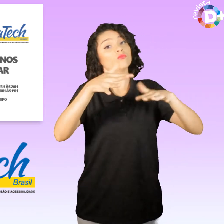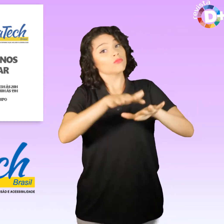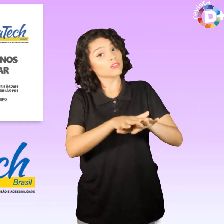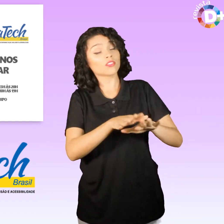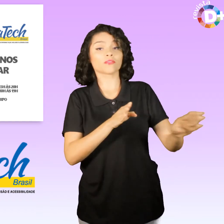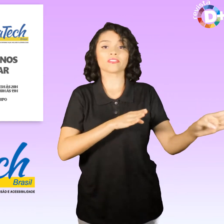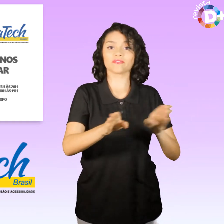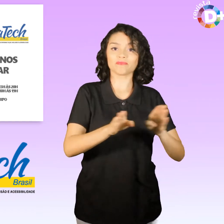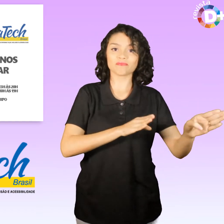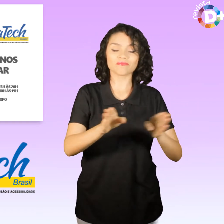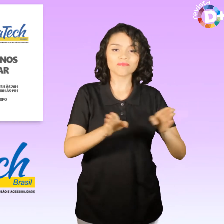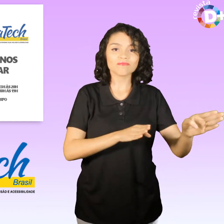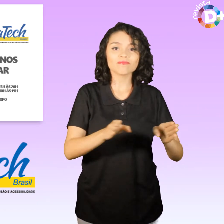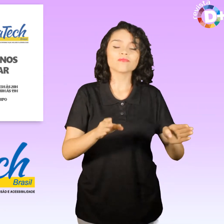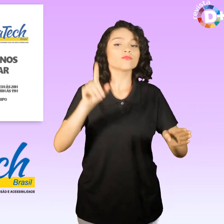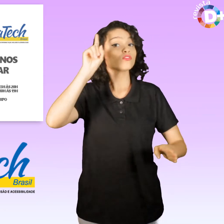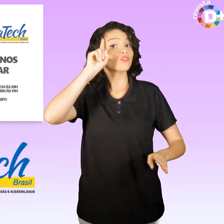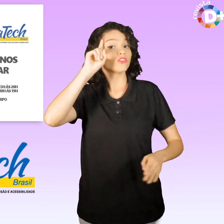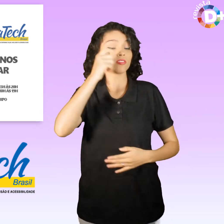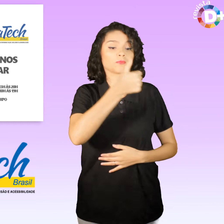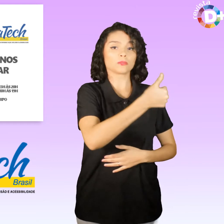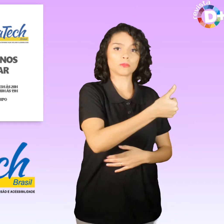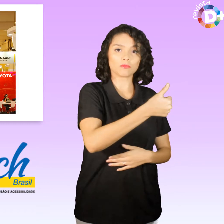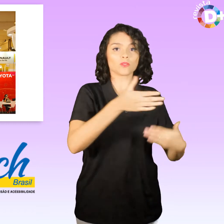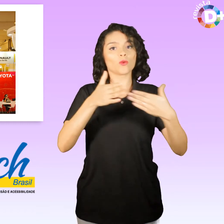e acessibilidade, entre os dias 1º a